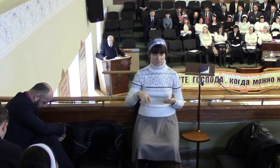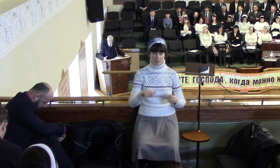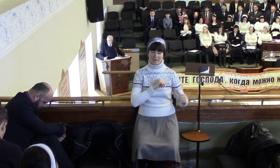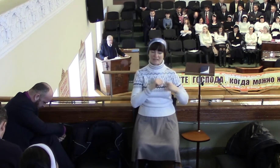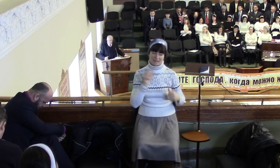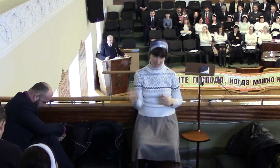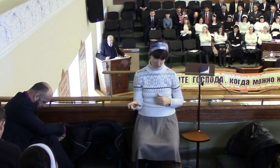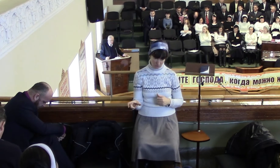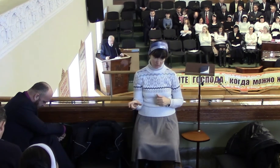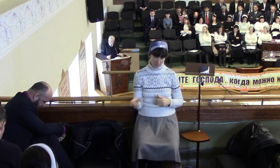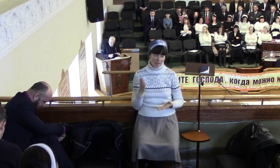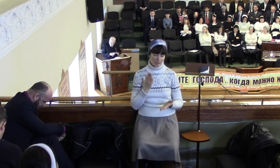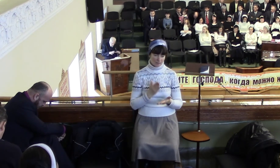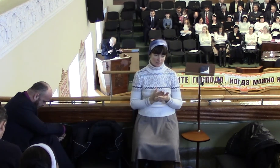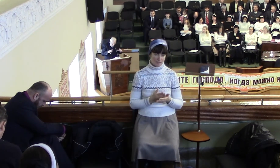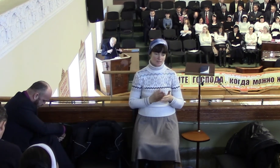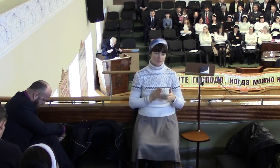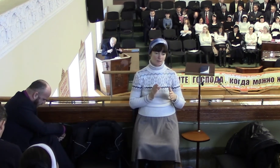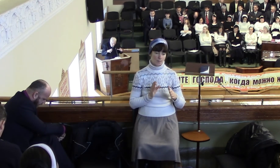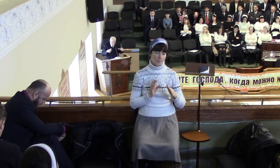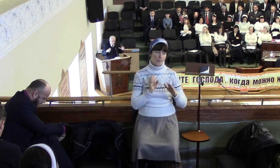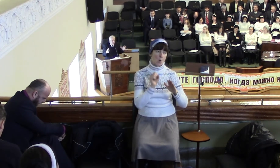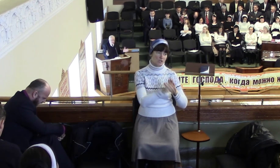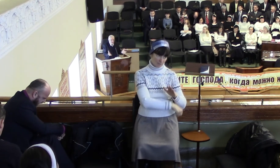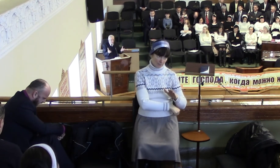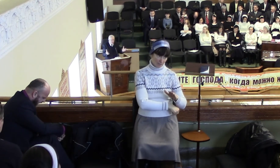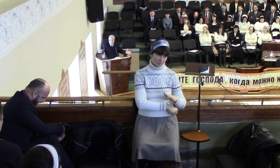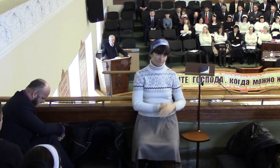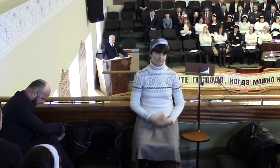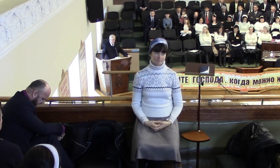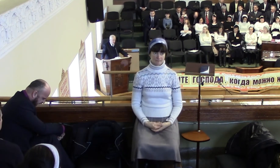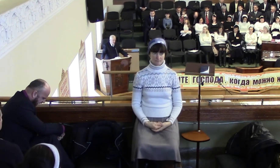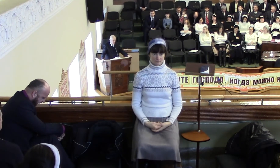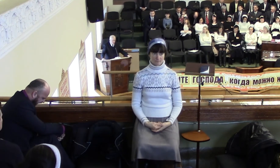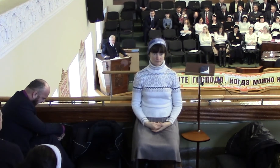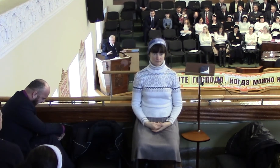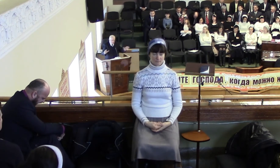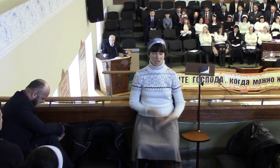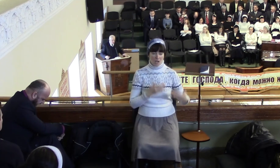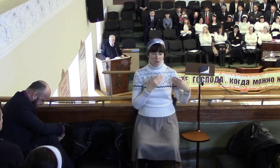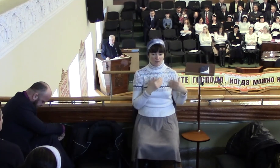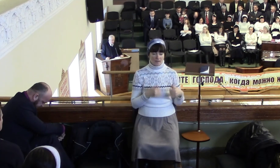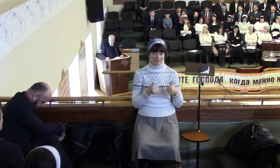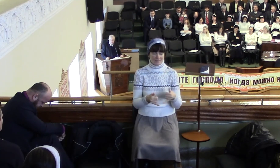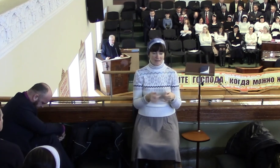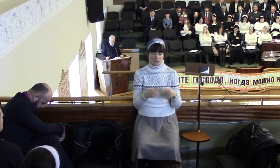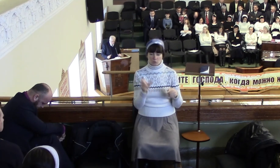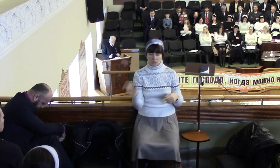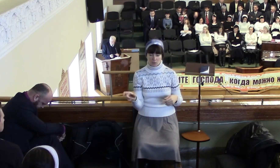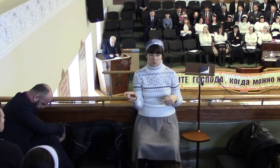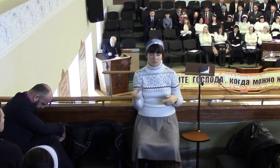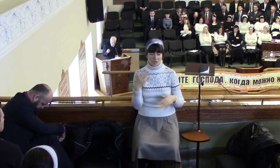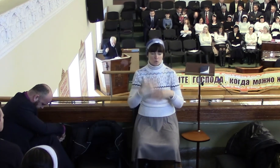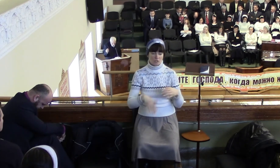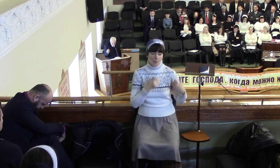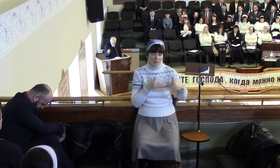евреям написано, что даже некоторых обновлять покаянием уже невозможно. Да я не об этом хочу говорить.